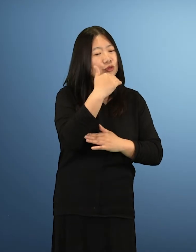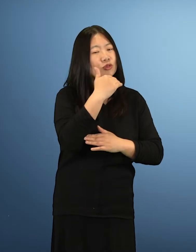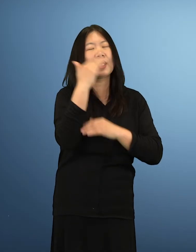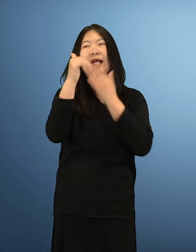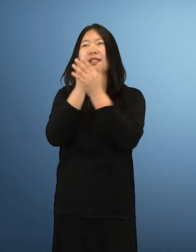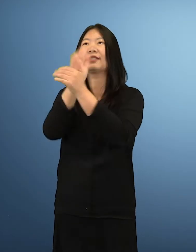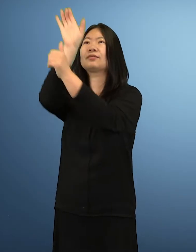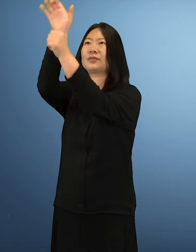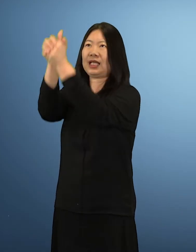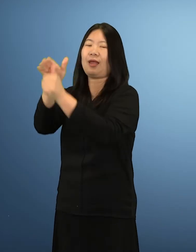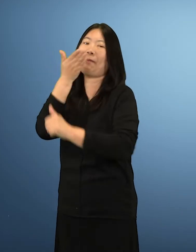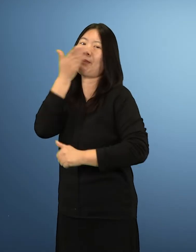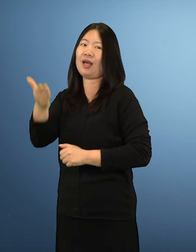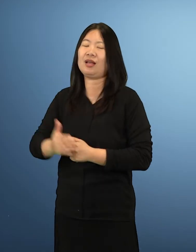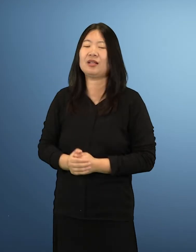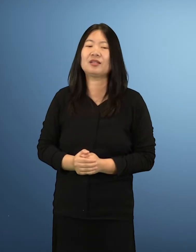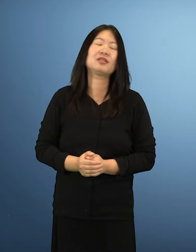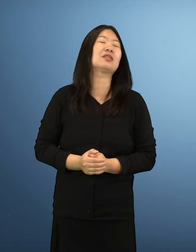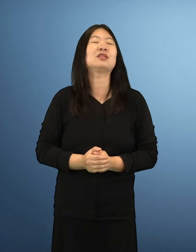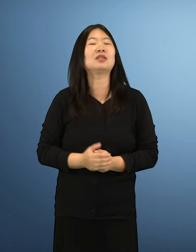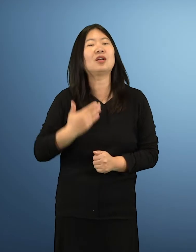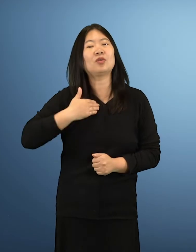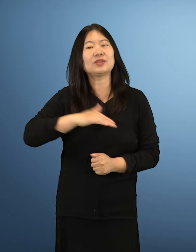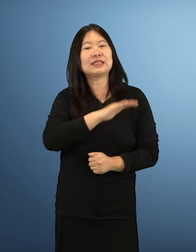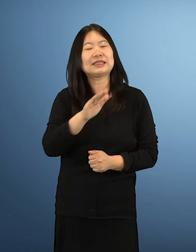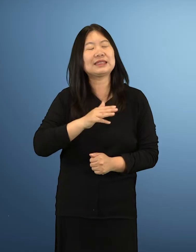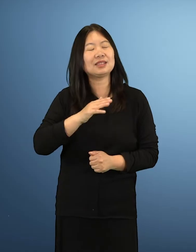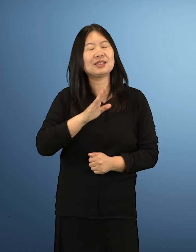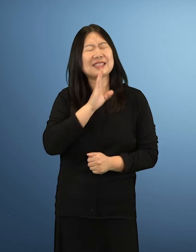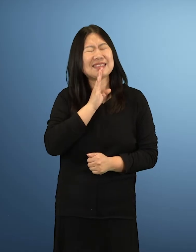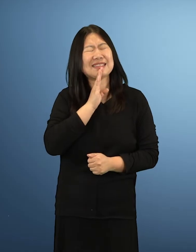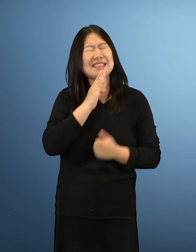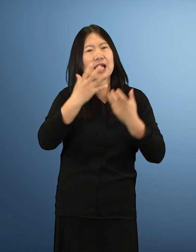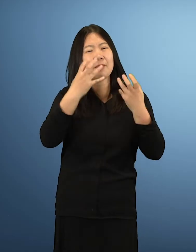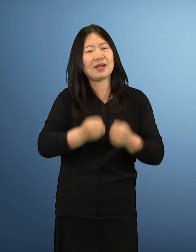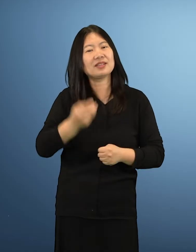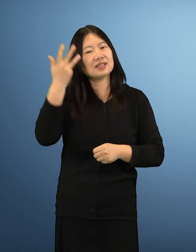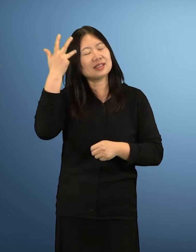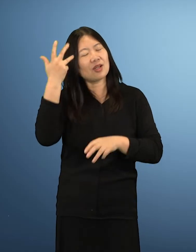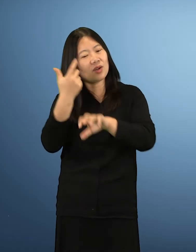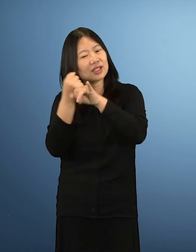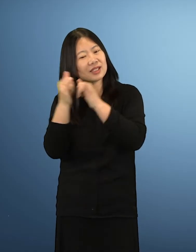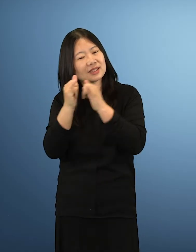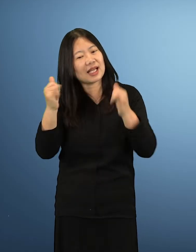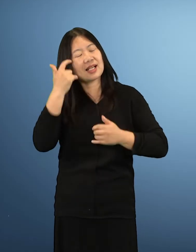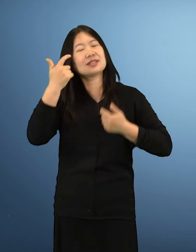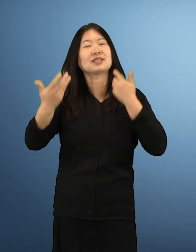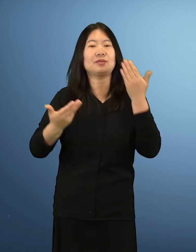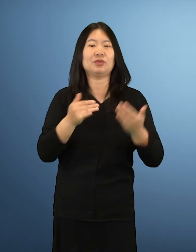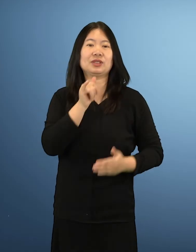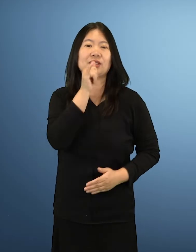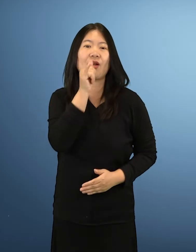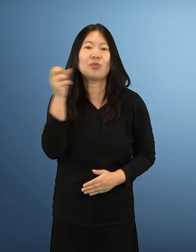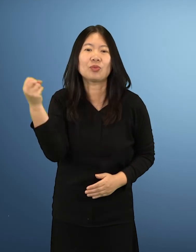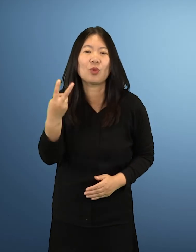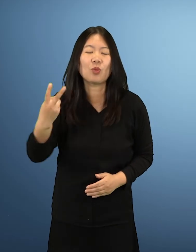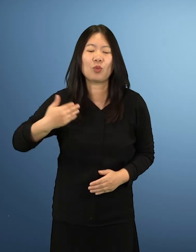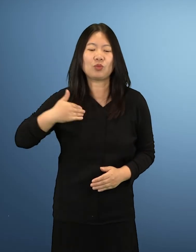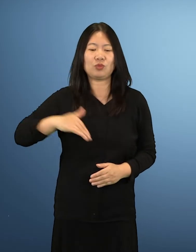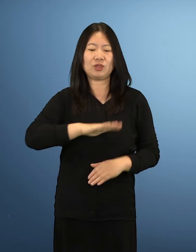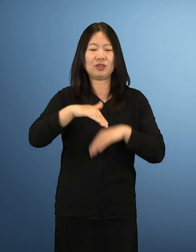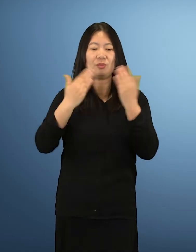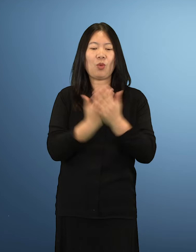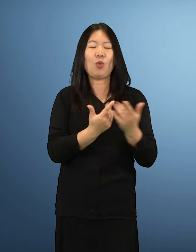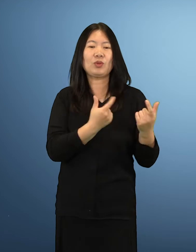그렇다면 우리는 그 수많은 철학자들의 질문과 또 나아가서 우리 모든